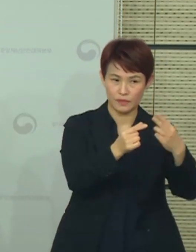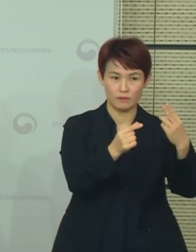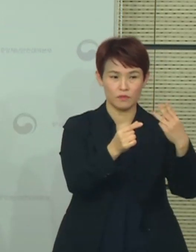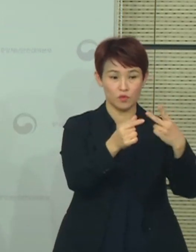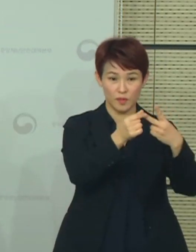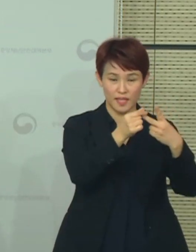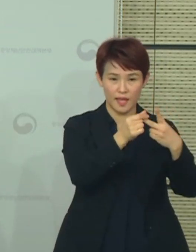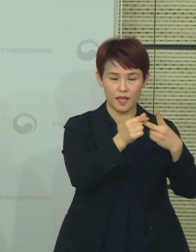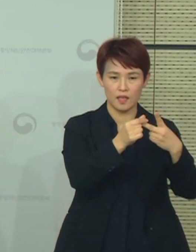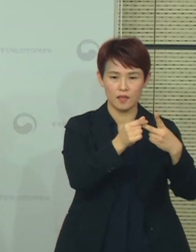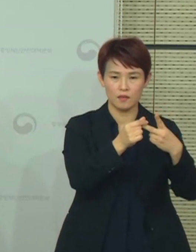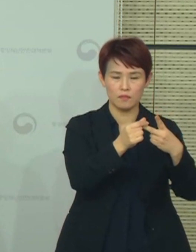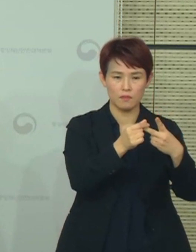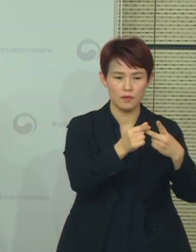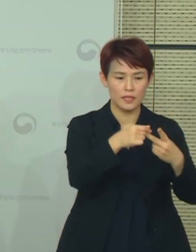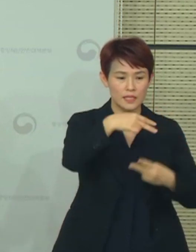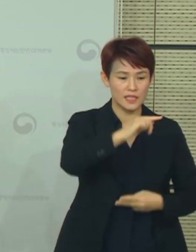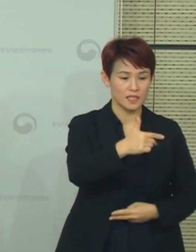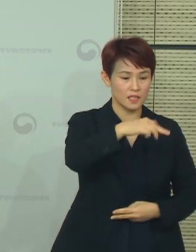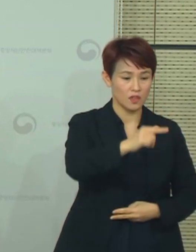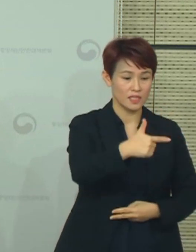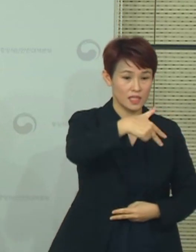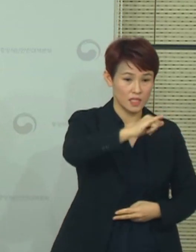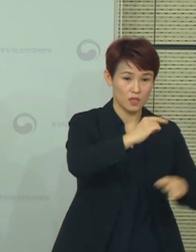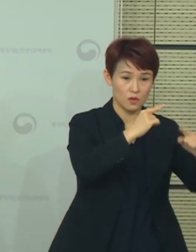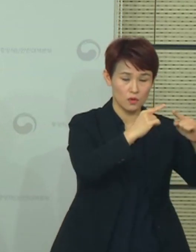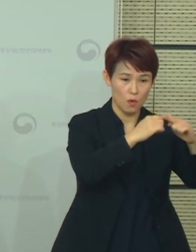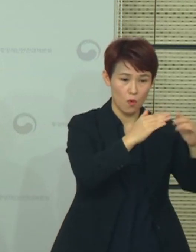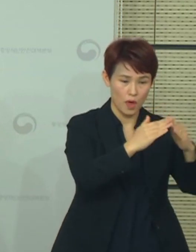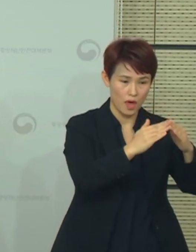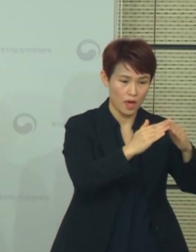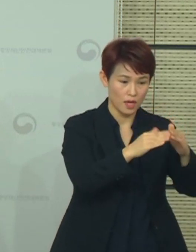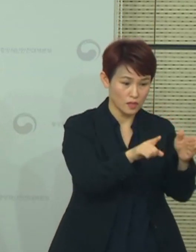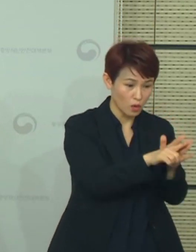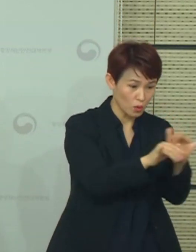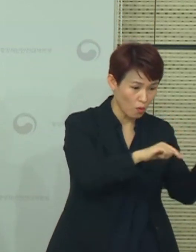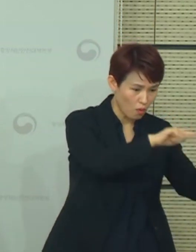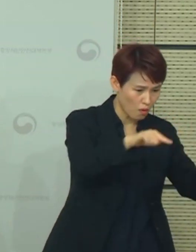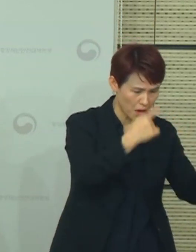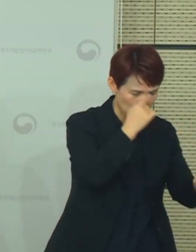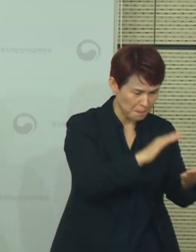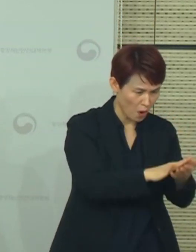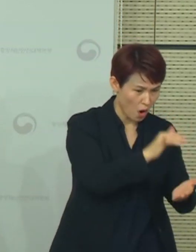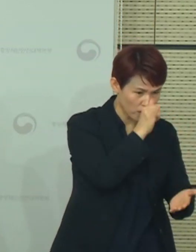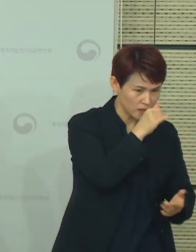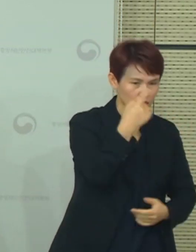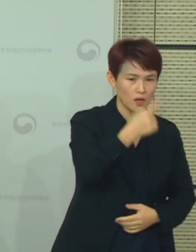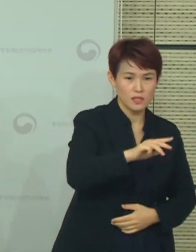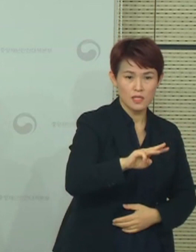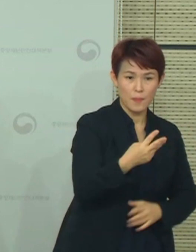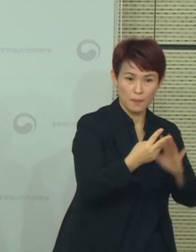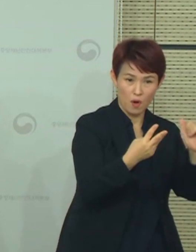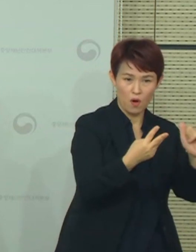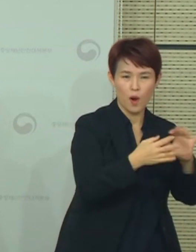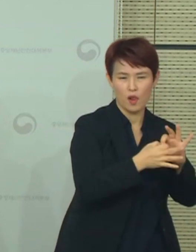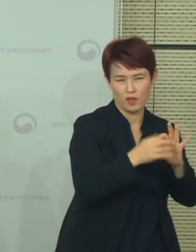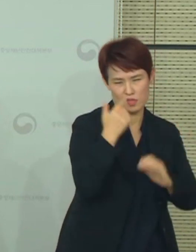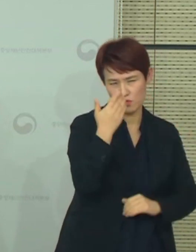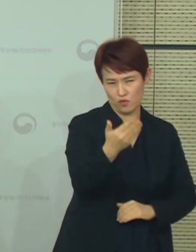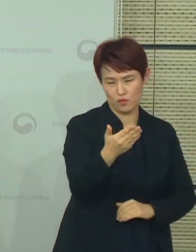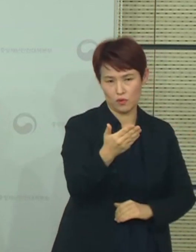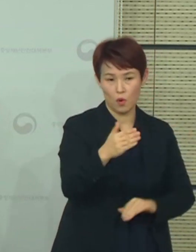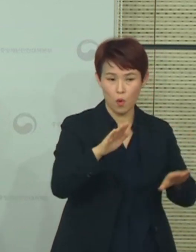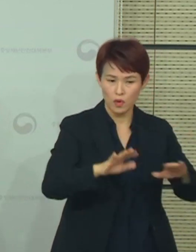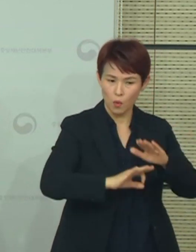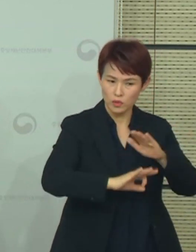두 번째는 그 대구 신천지교회 신도 가운데 아까 나왔던 그 유증상자 1,300명 관련 추가 질문인데요. 오늘